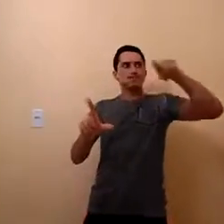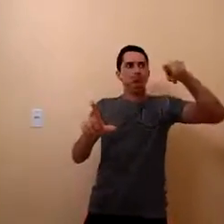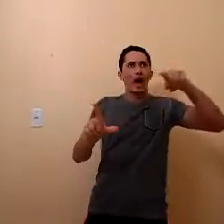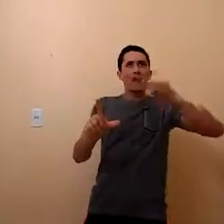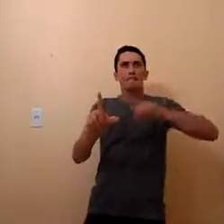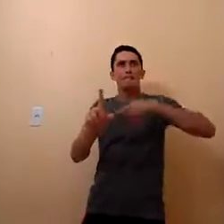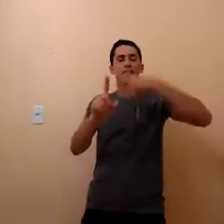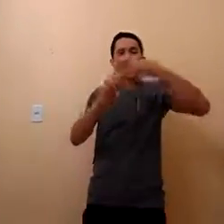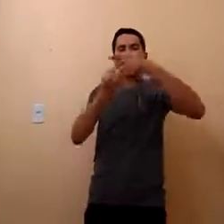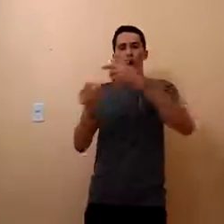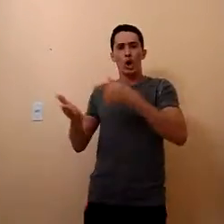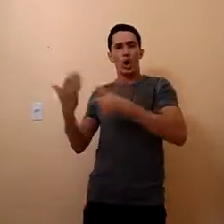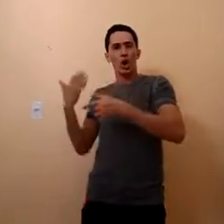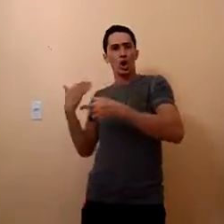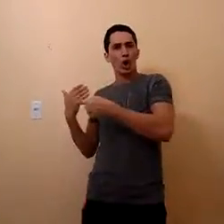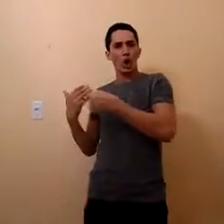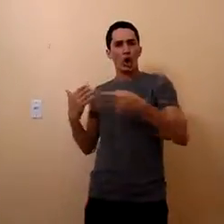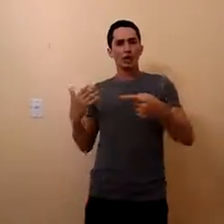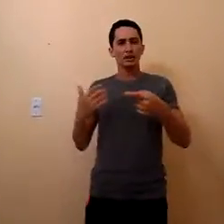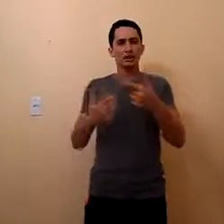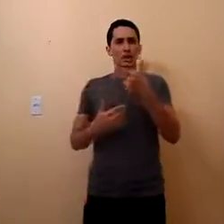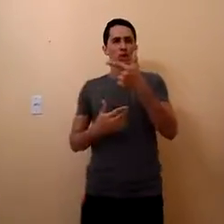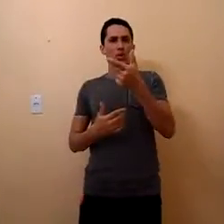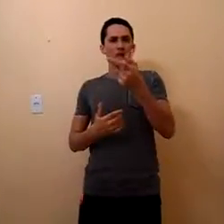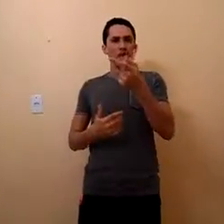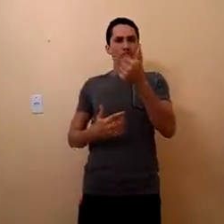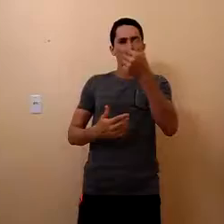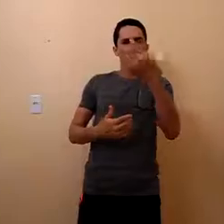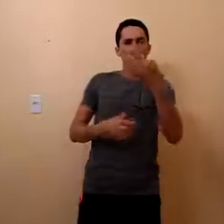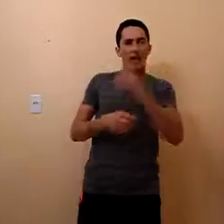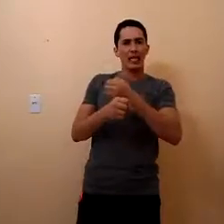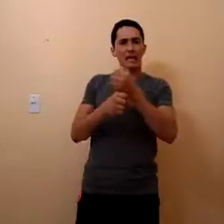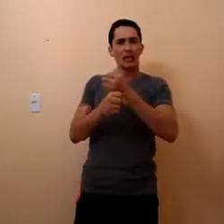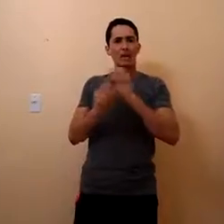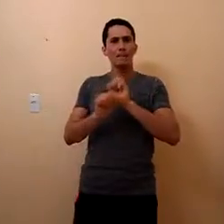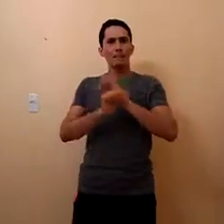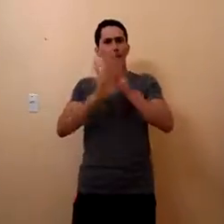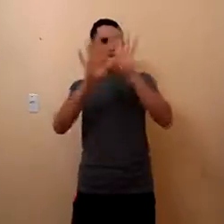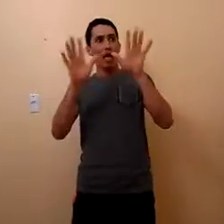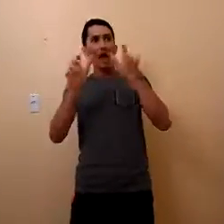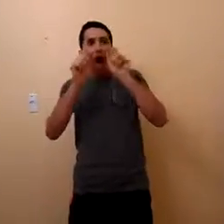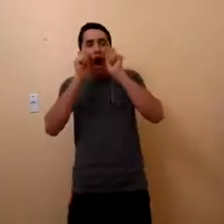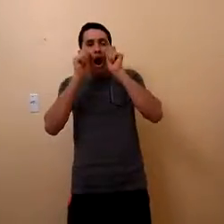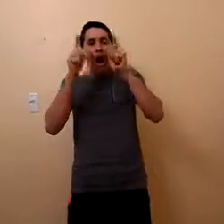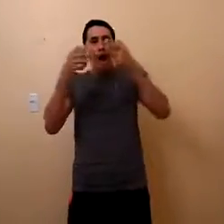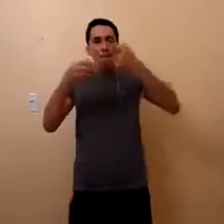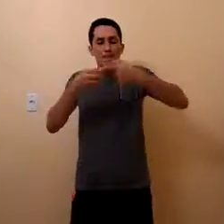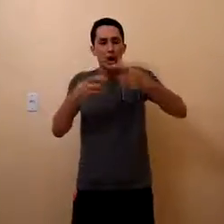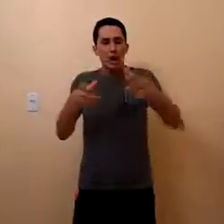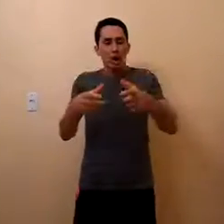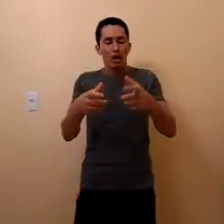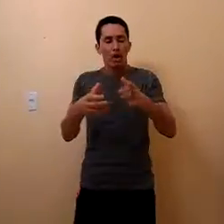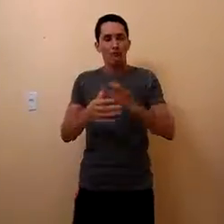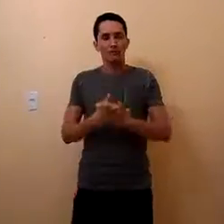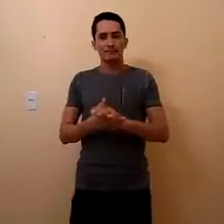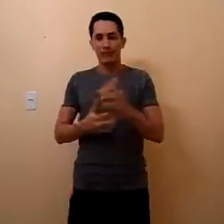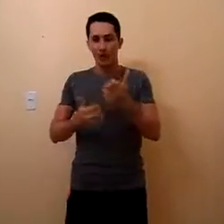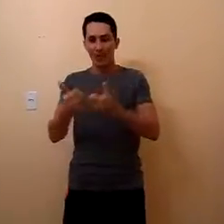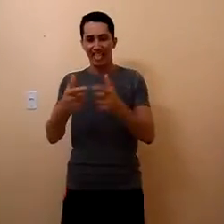maior patamar desde o fim de 2014, com reflexos imediatos nos postos de combustível. O carro é pequeno, no